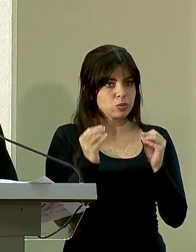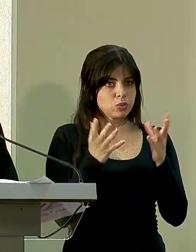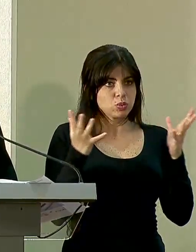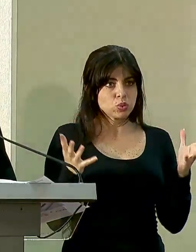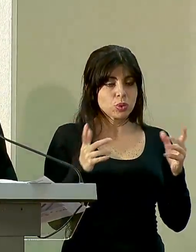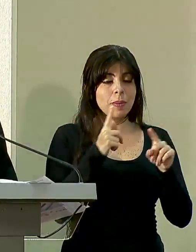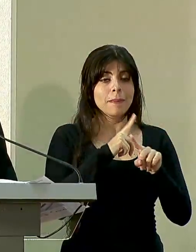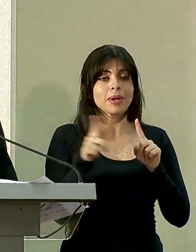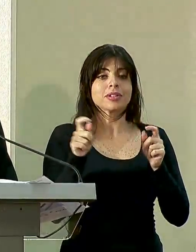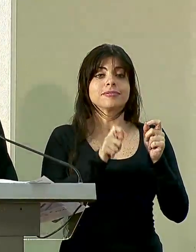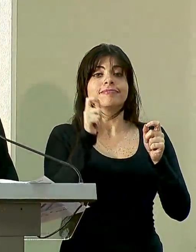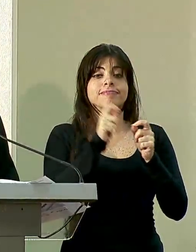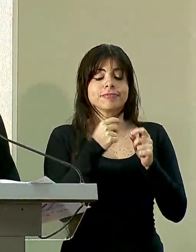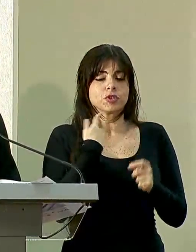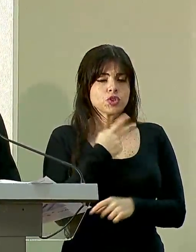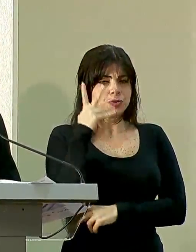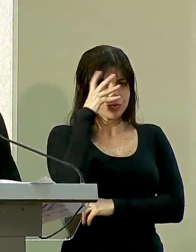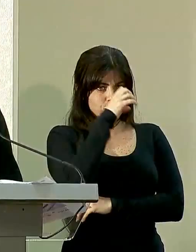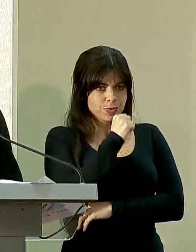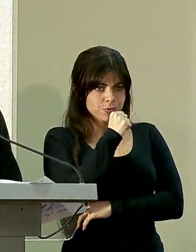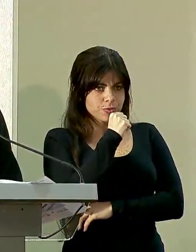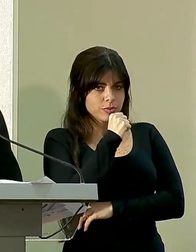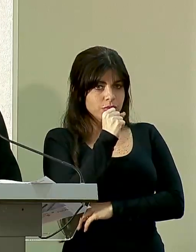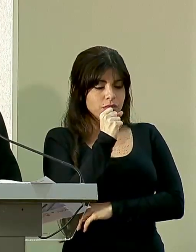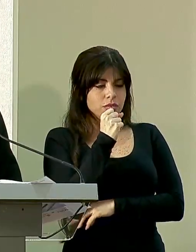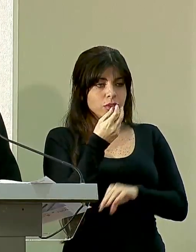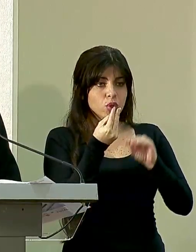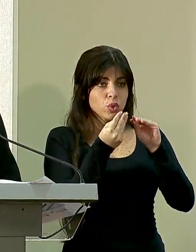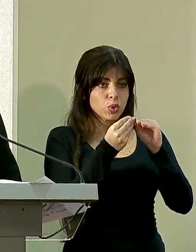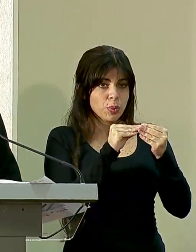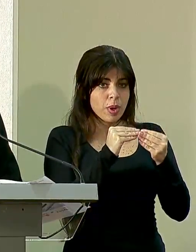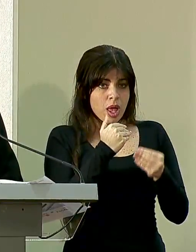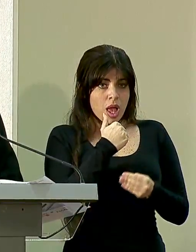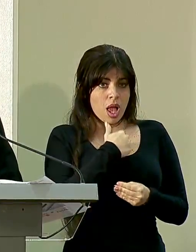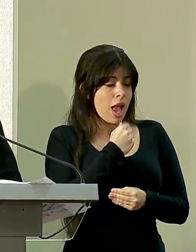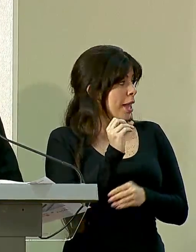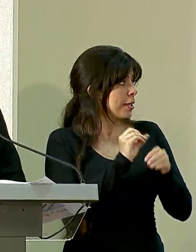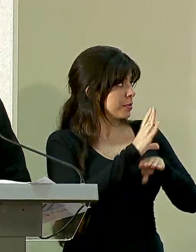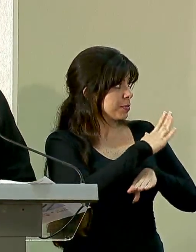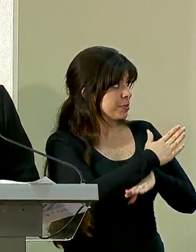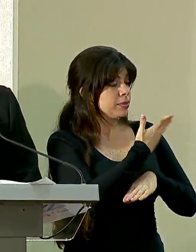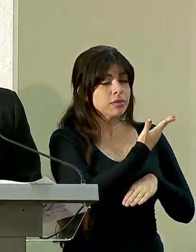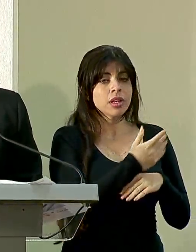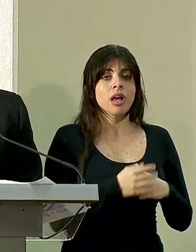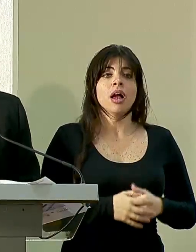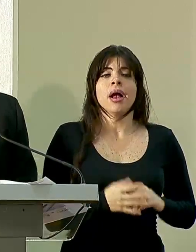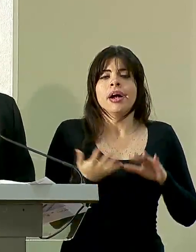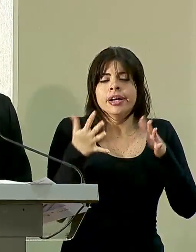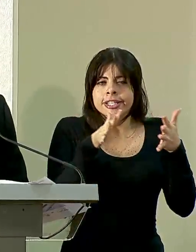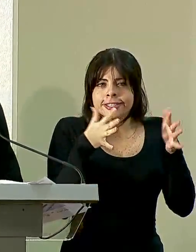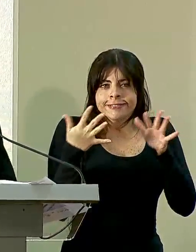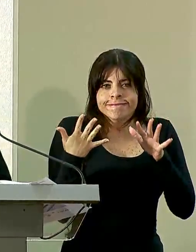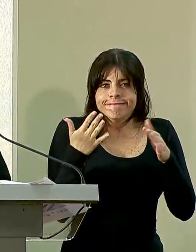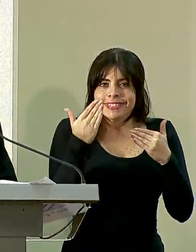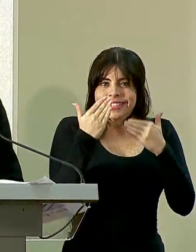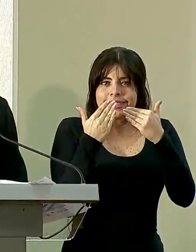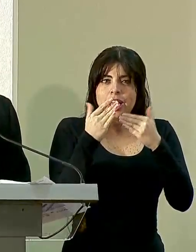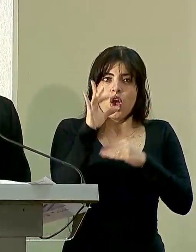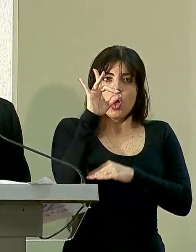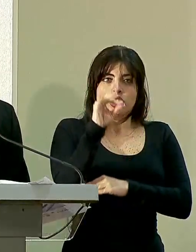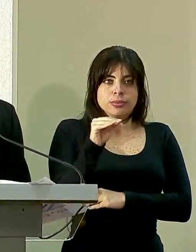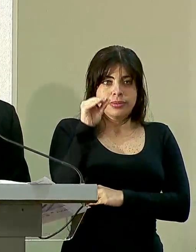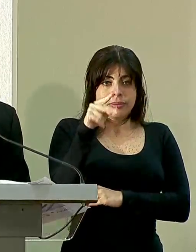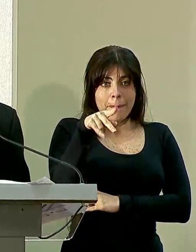elevados, pero justamente lo que consideramos en el número que tenemos en la pantalla es que más o menos o cerca del